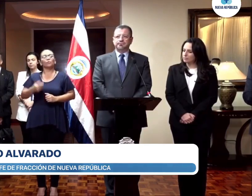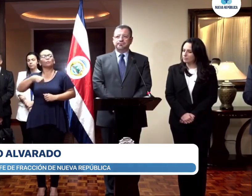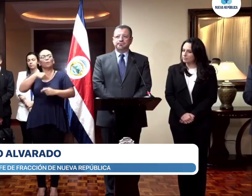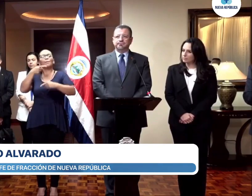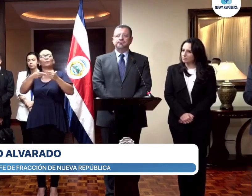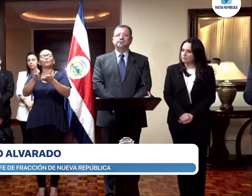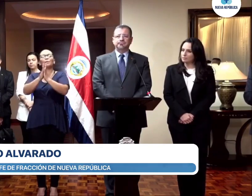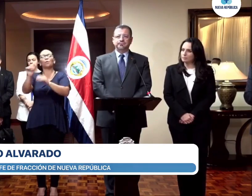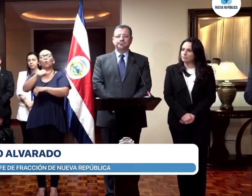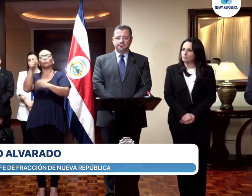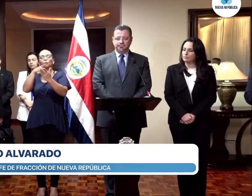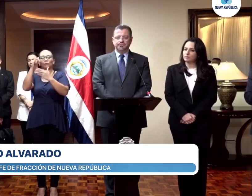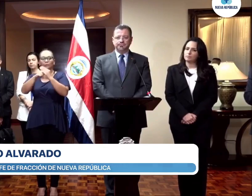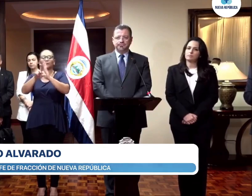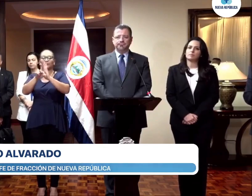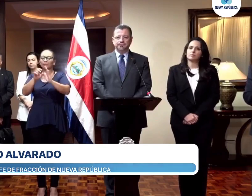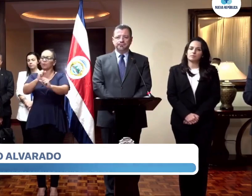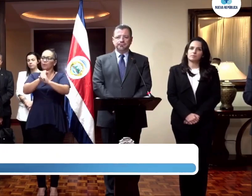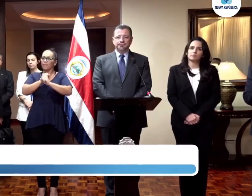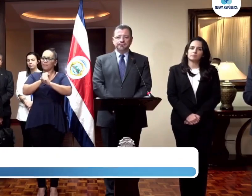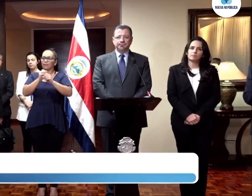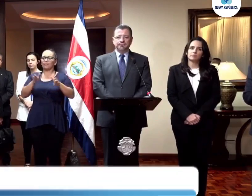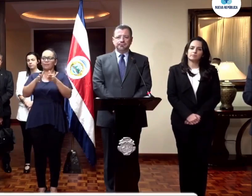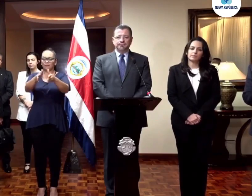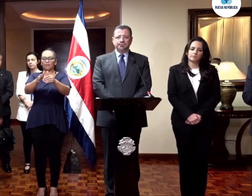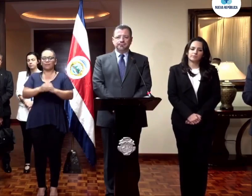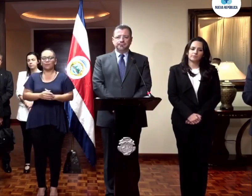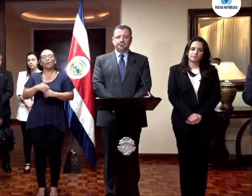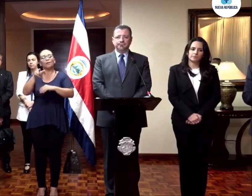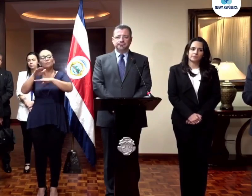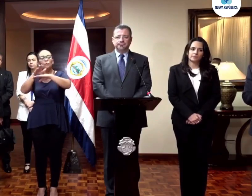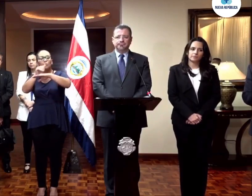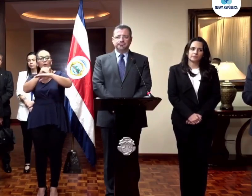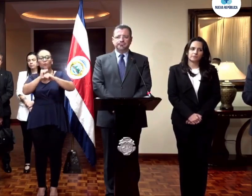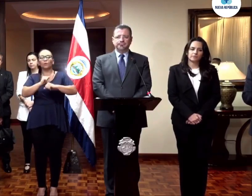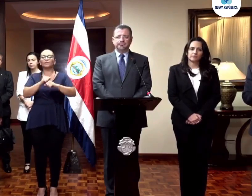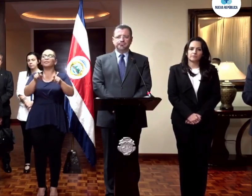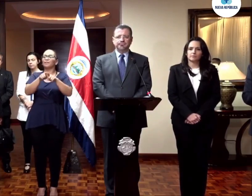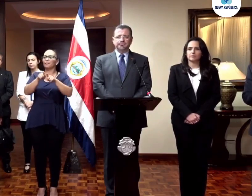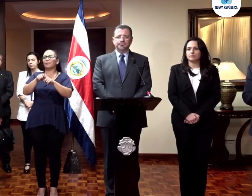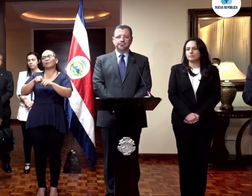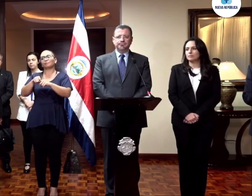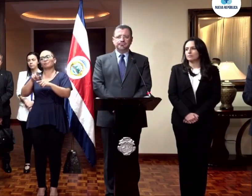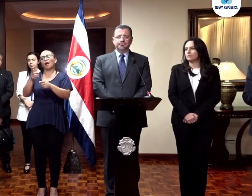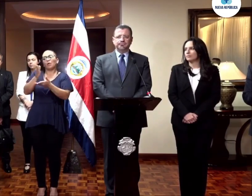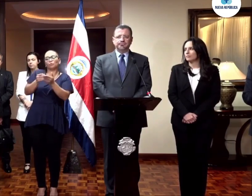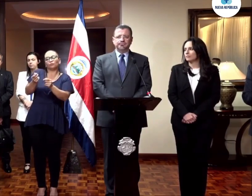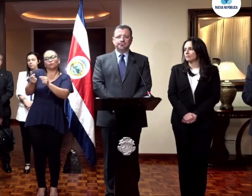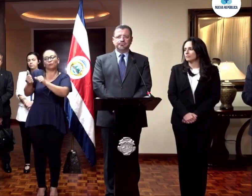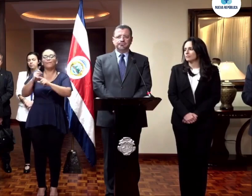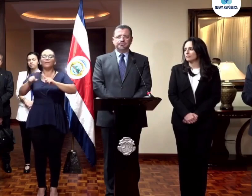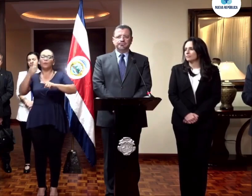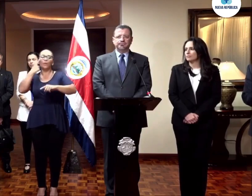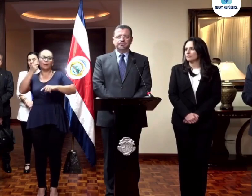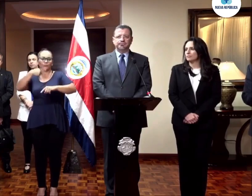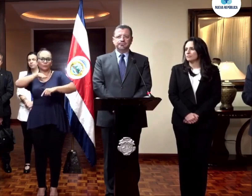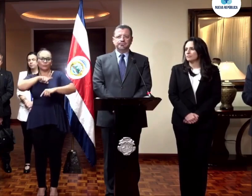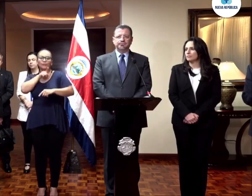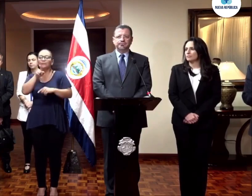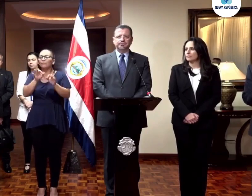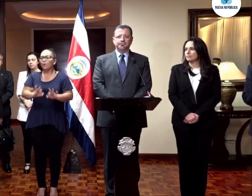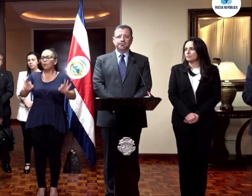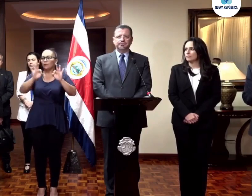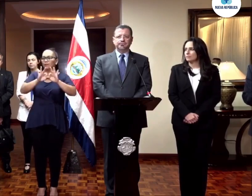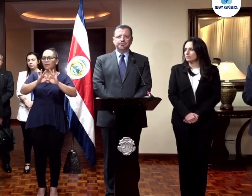pediremos otros proyectos de ley seguramente en el camino, en el que habrán convocatorias y desconvocatorias, pero que sobre todo para nosotros es muy importante